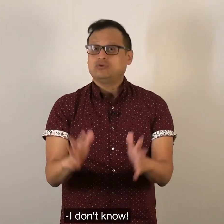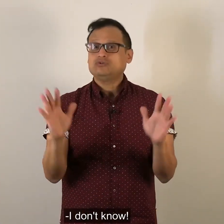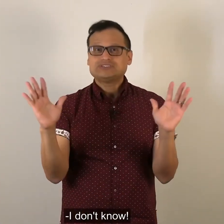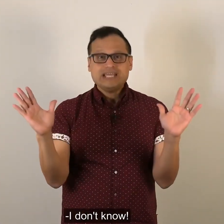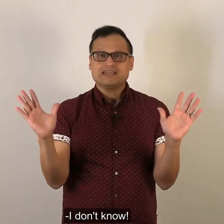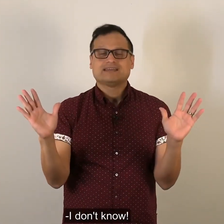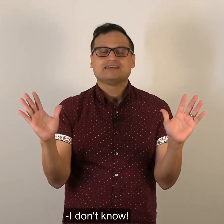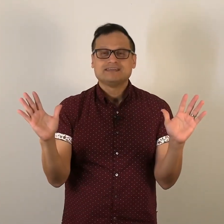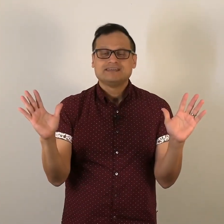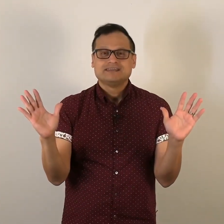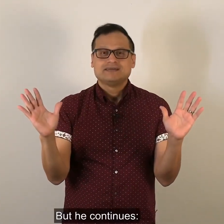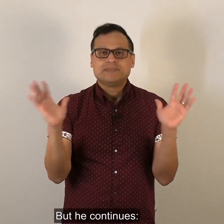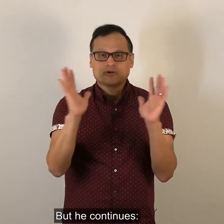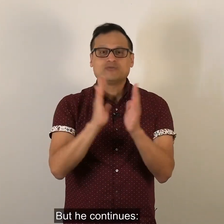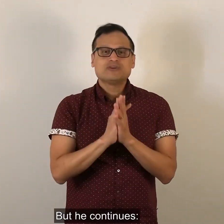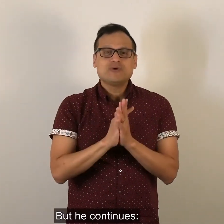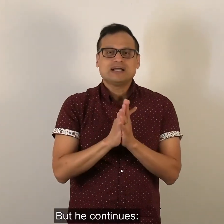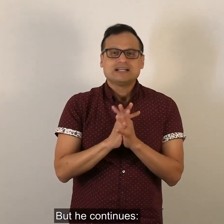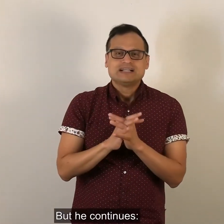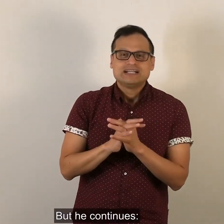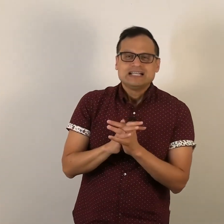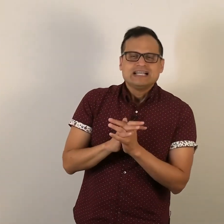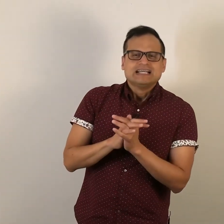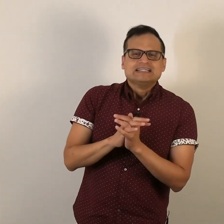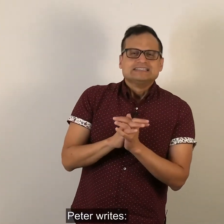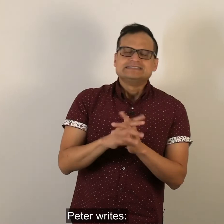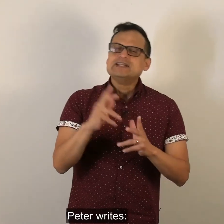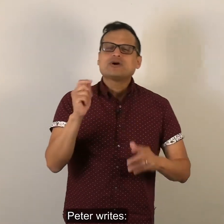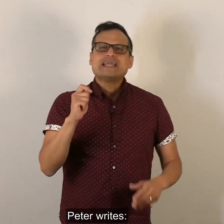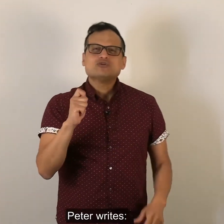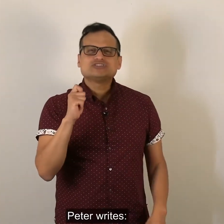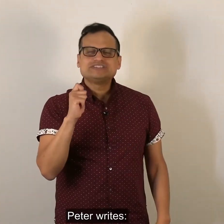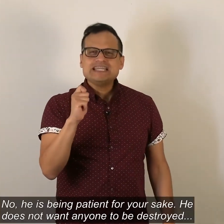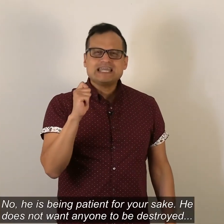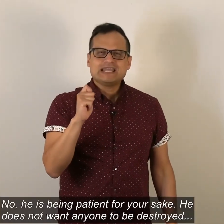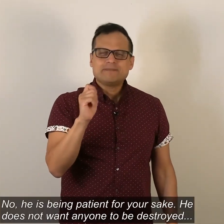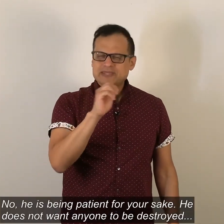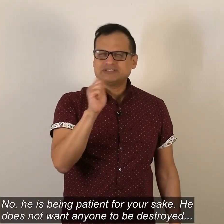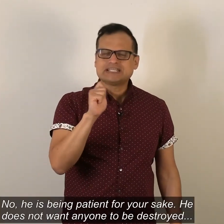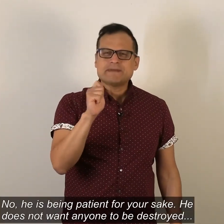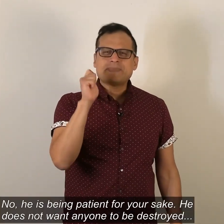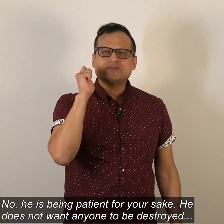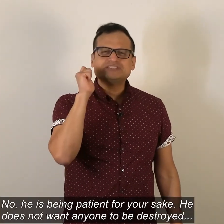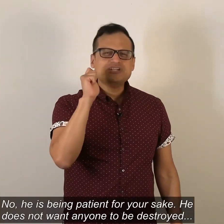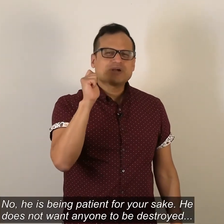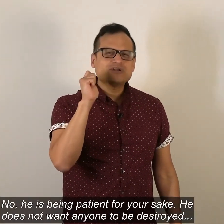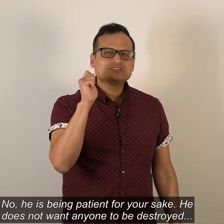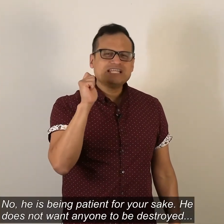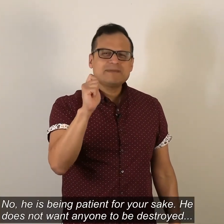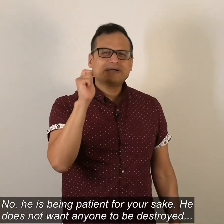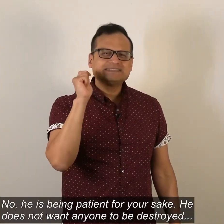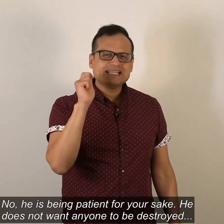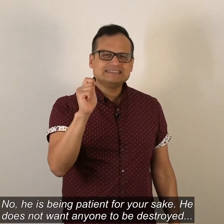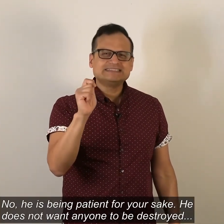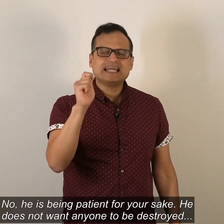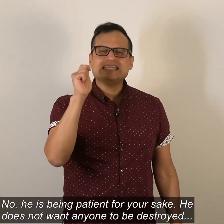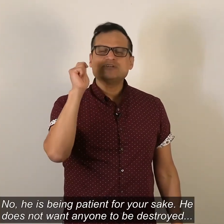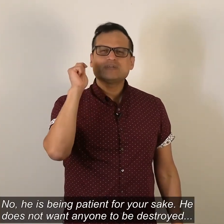sé. Pero continúa. Sino que nos tiene, Pedro escribe, sino que nos tiene paciencia y no quiere